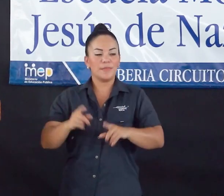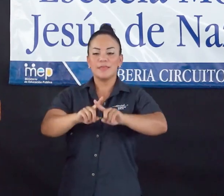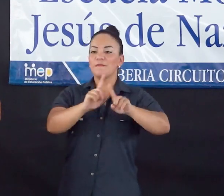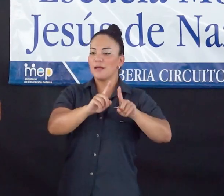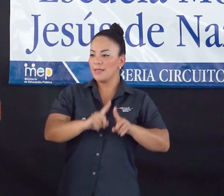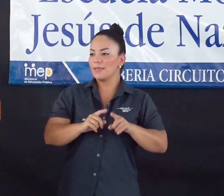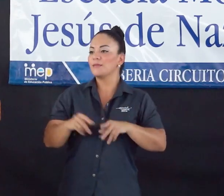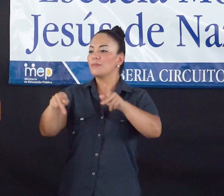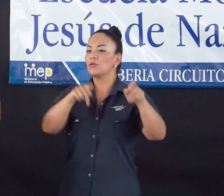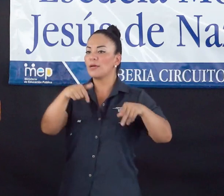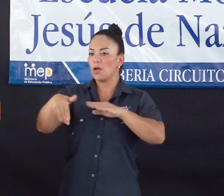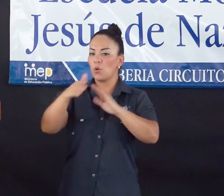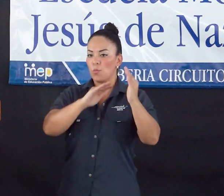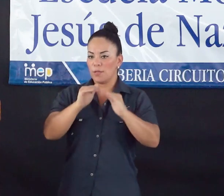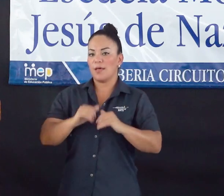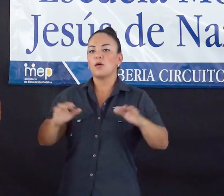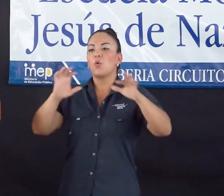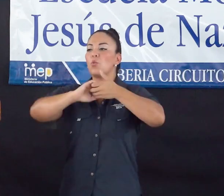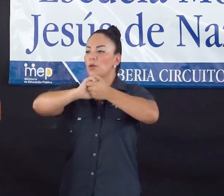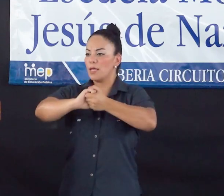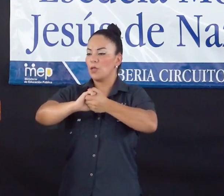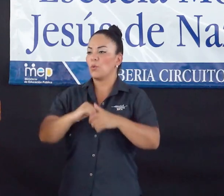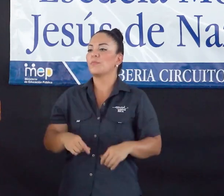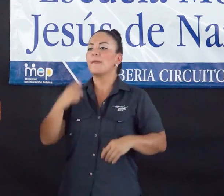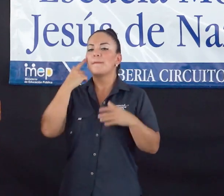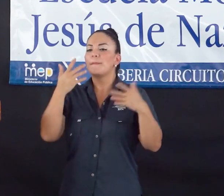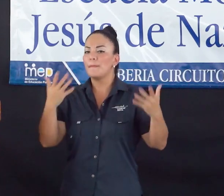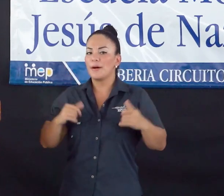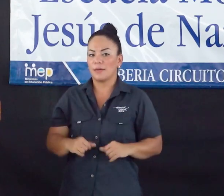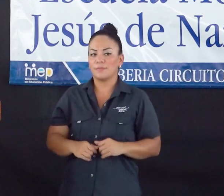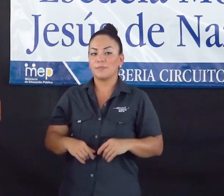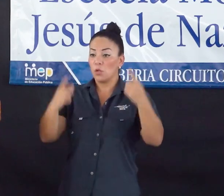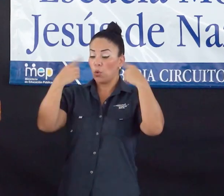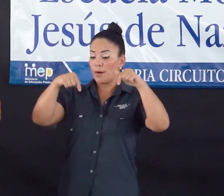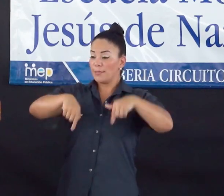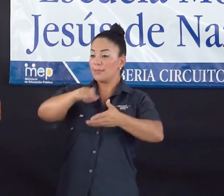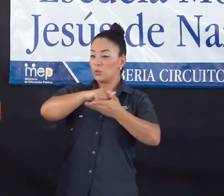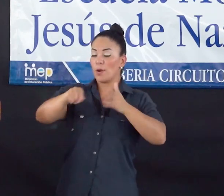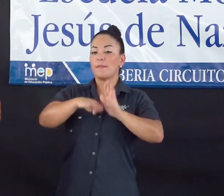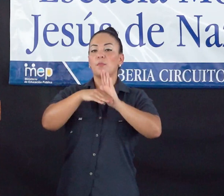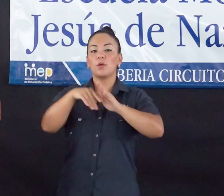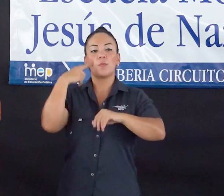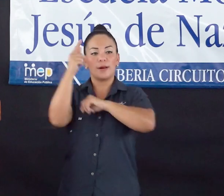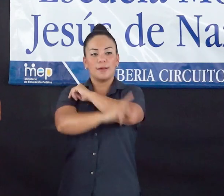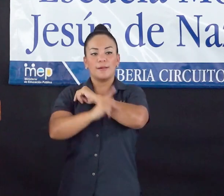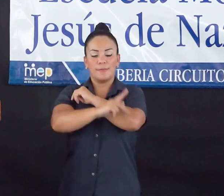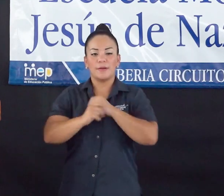diferentes actores de la comunidad se han unido para convertir a esta escuela en un modelo para el